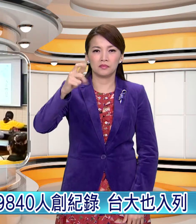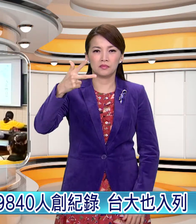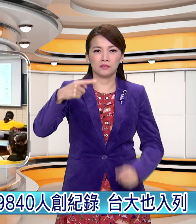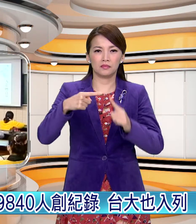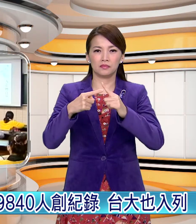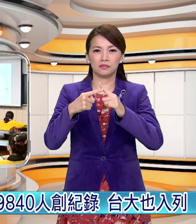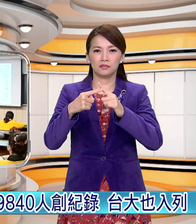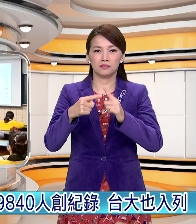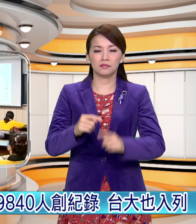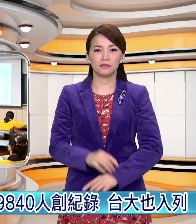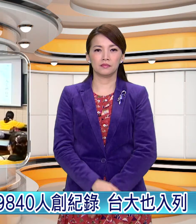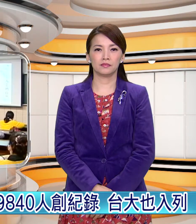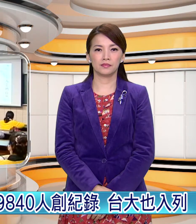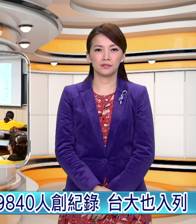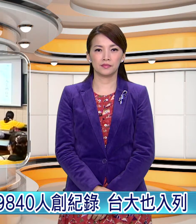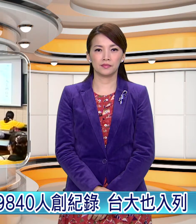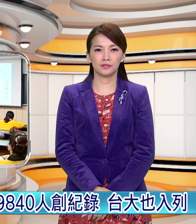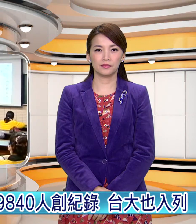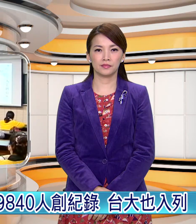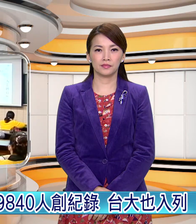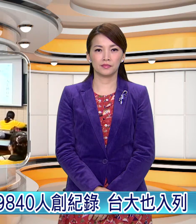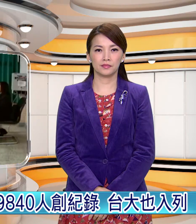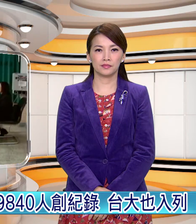大的學士班也會減招十七人